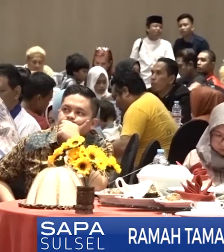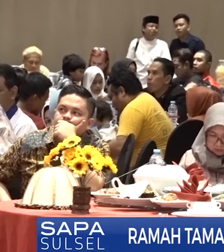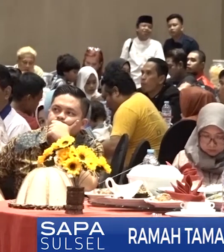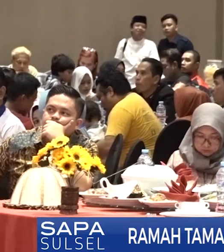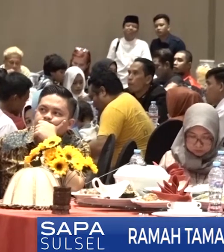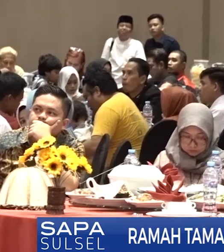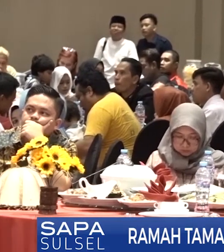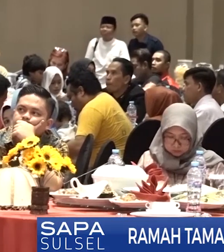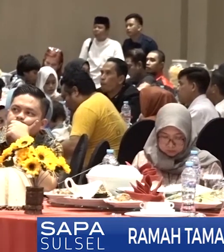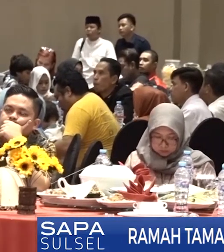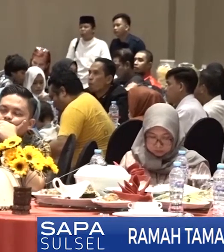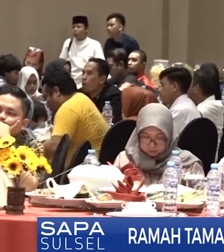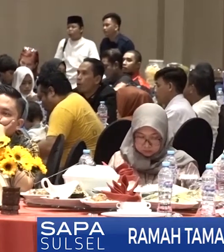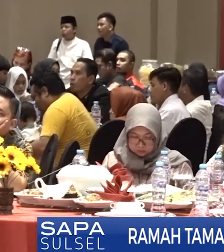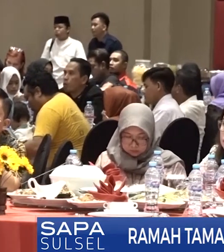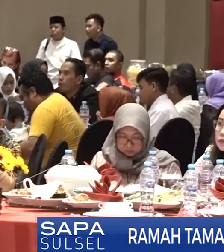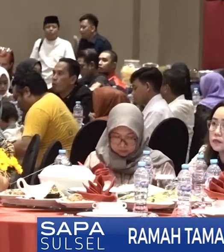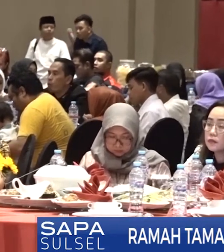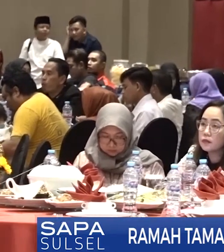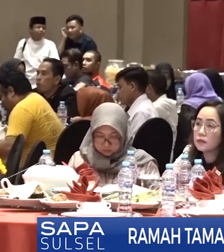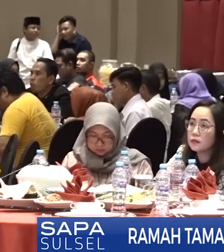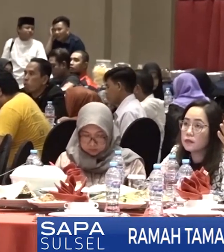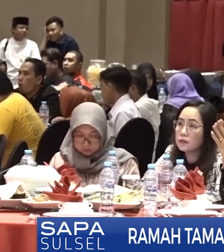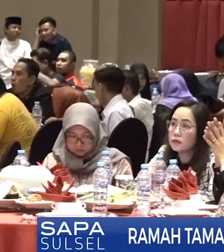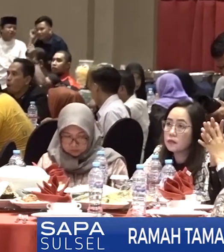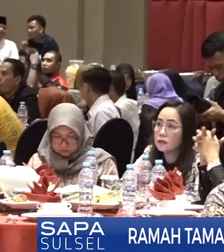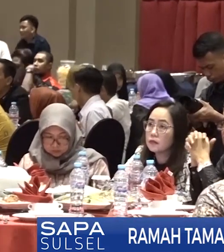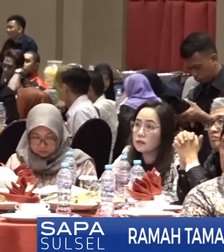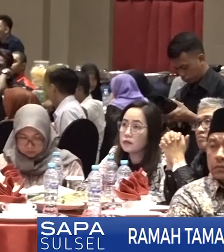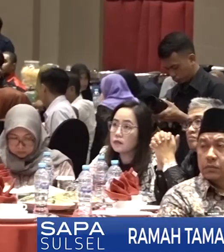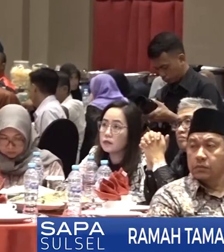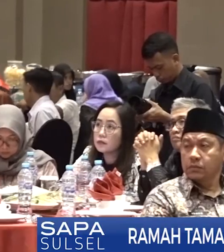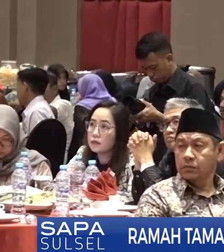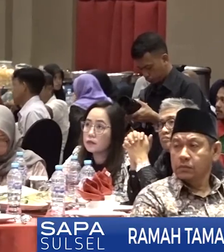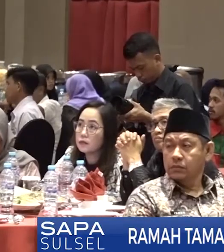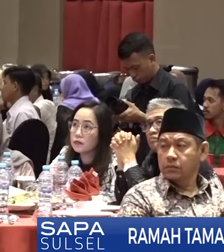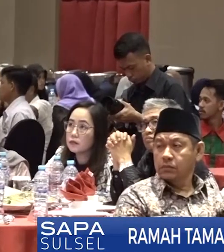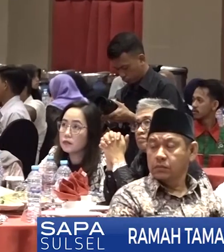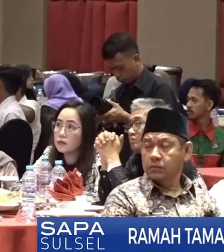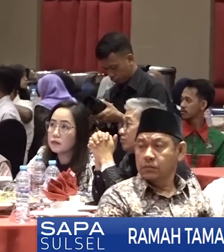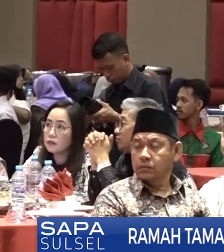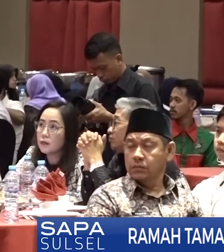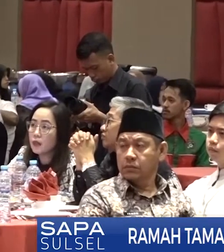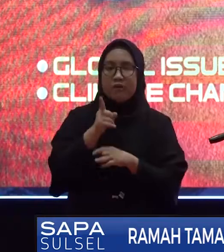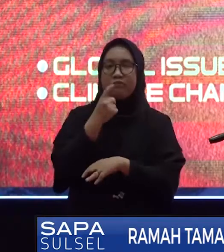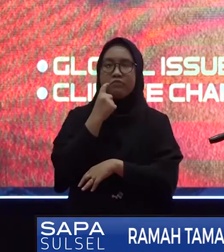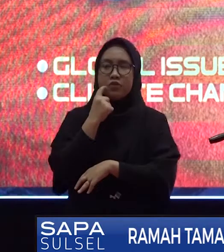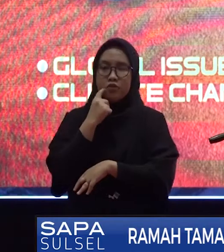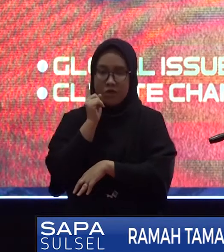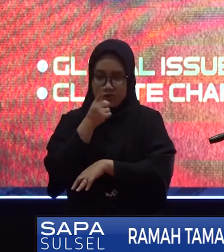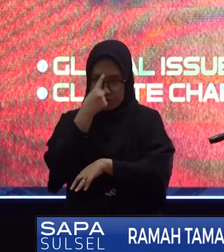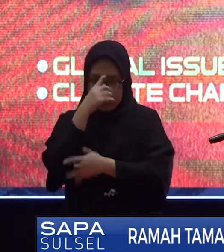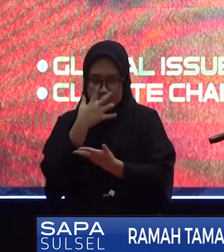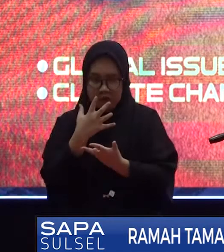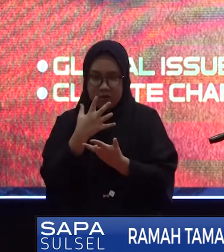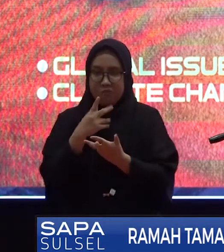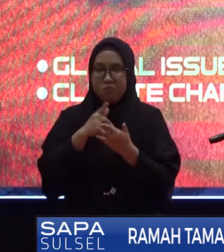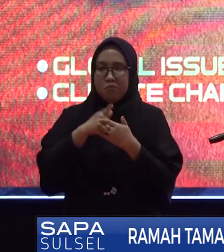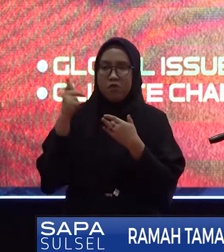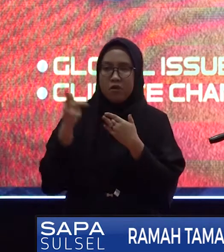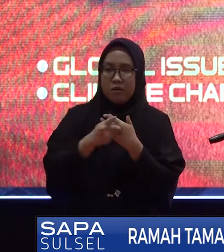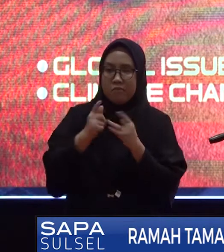sosial lainnya dengan tema Mayday tahun ini maka tahun ini Disnaker mencoba membuat terobosan